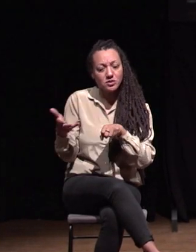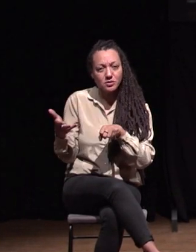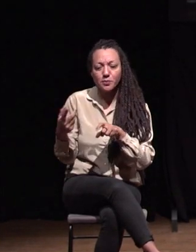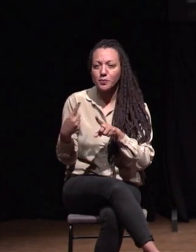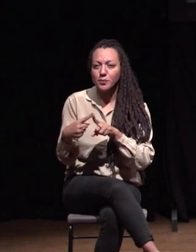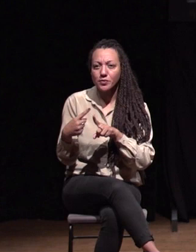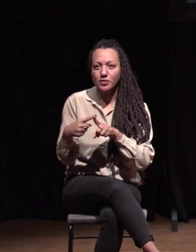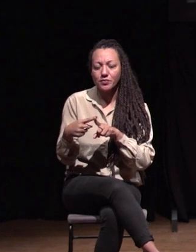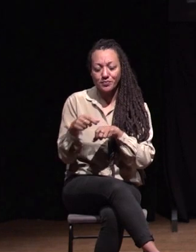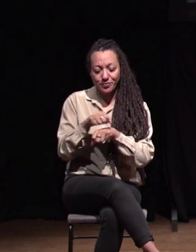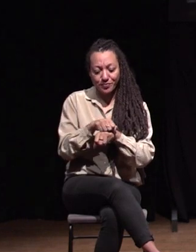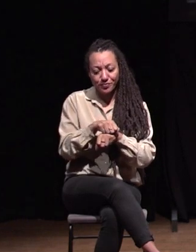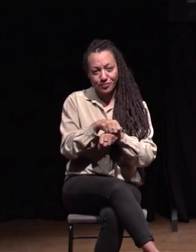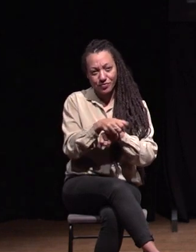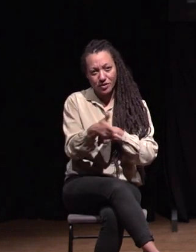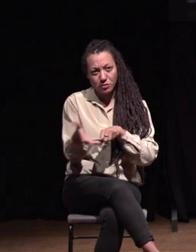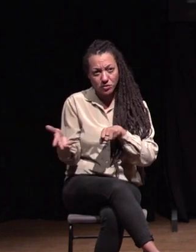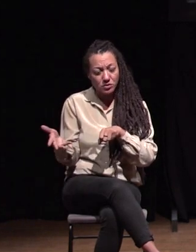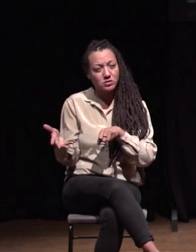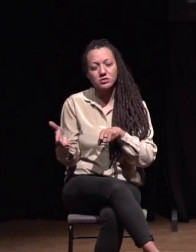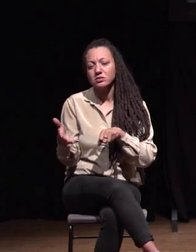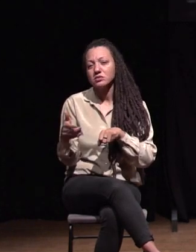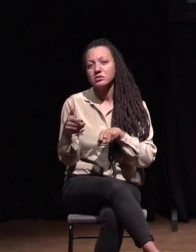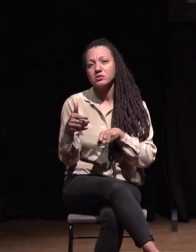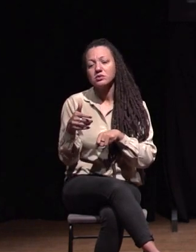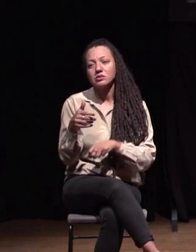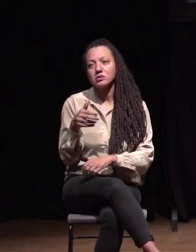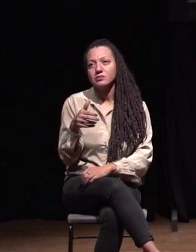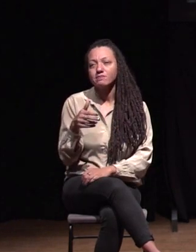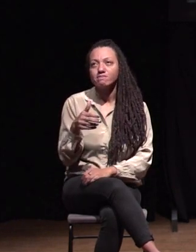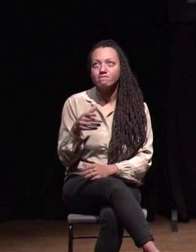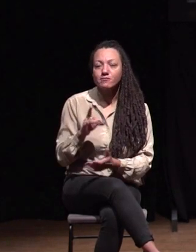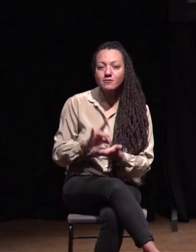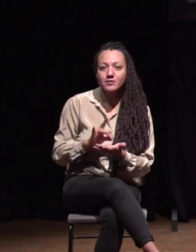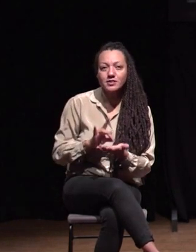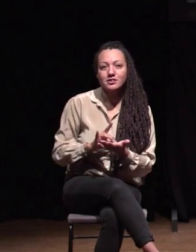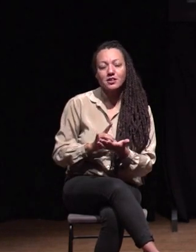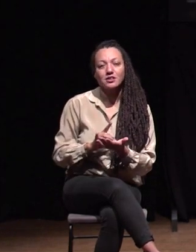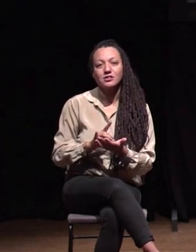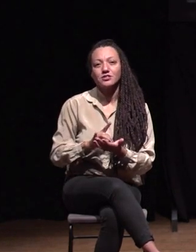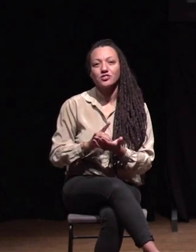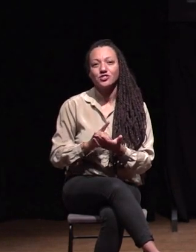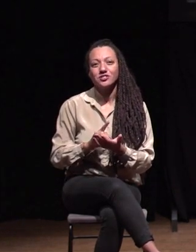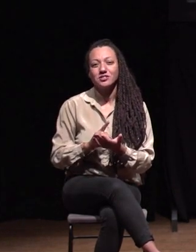democracia não é, na verdade,